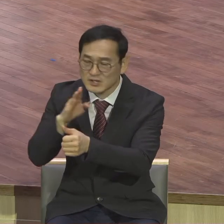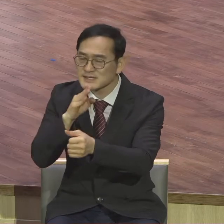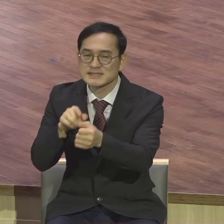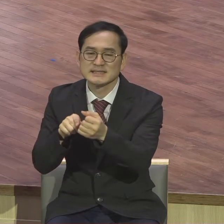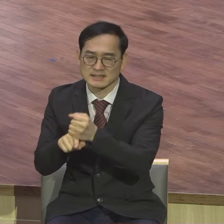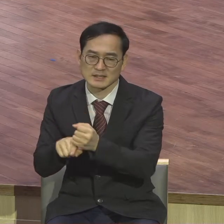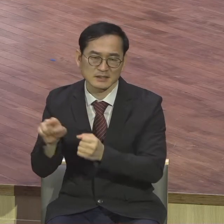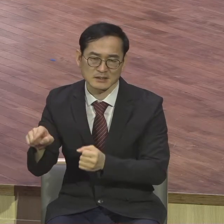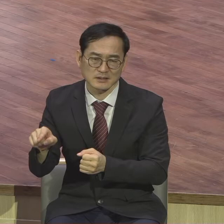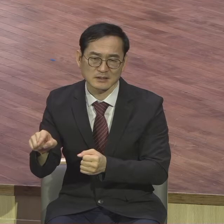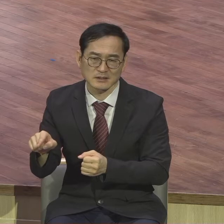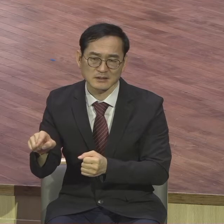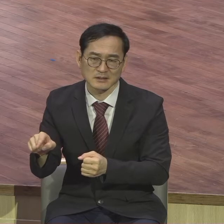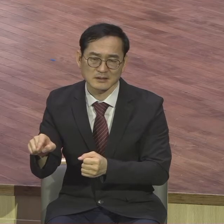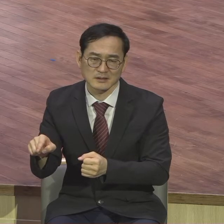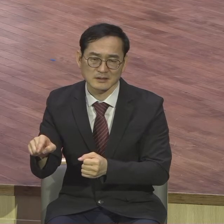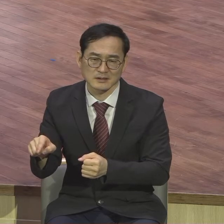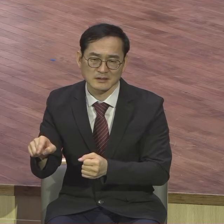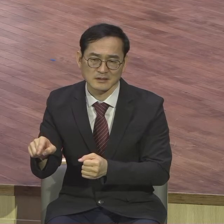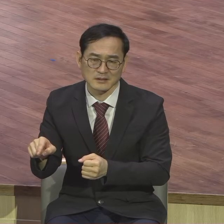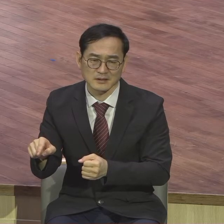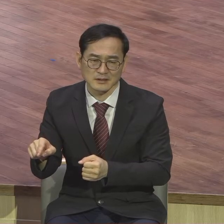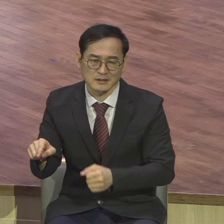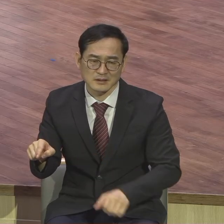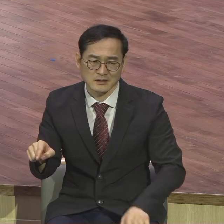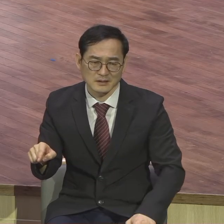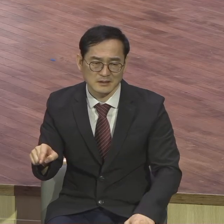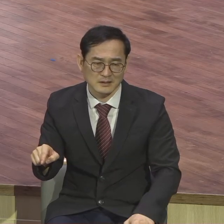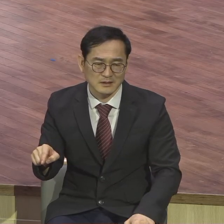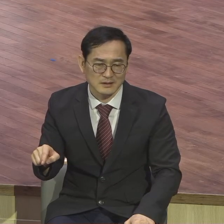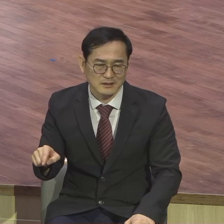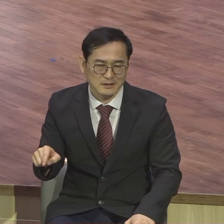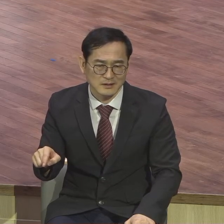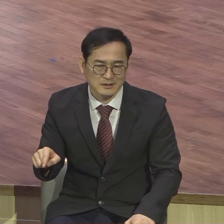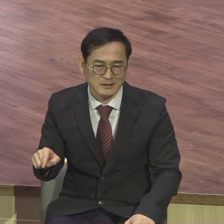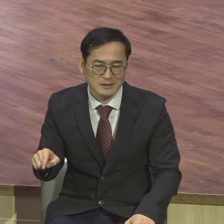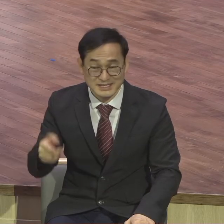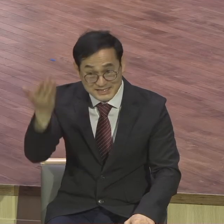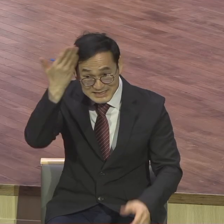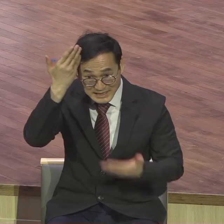진리다. 아멘. 아는 것 가지고는